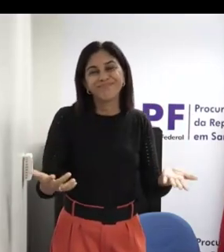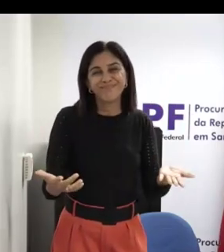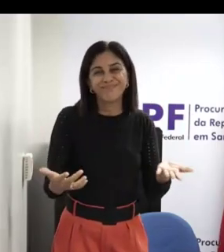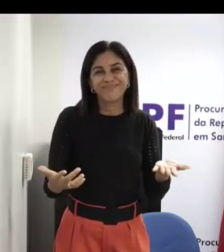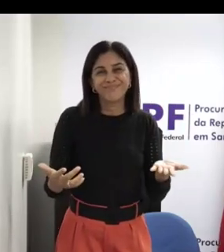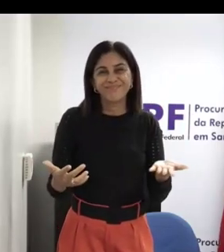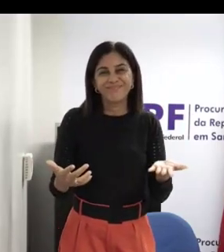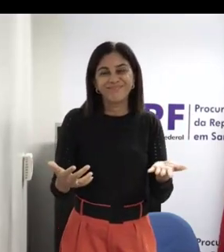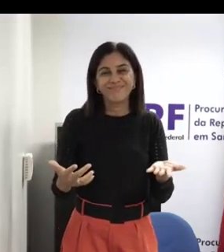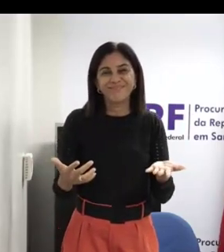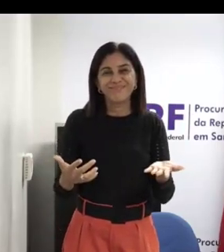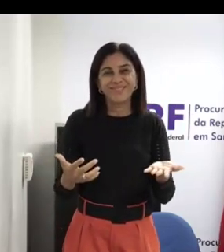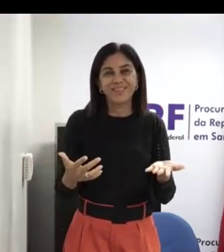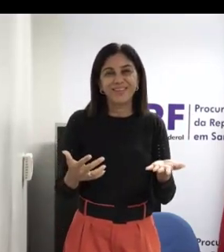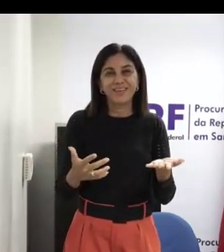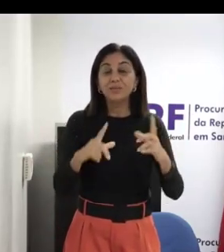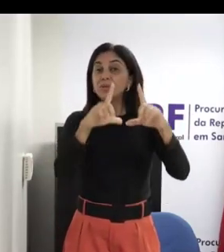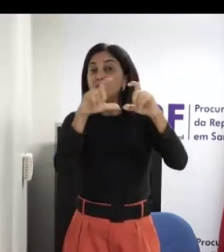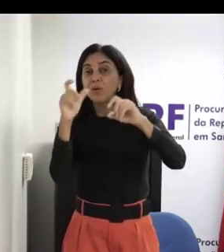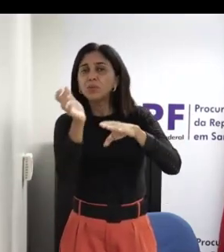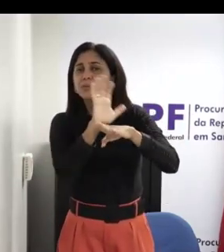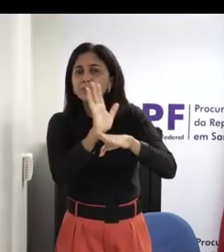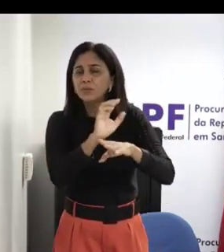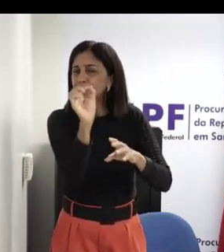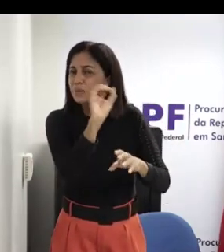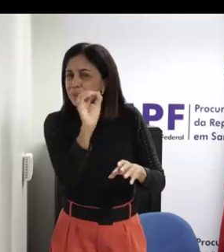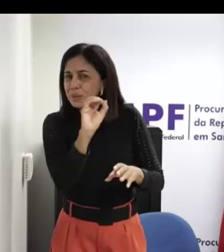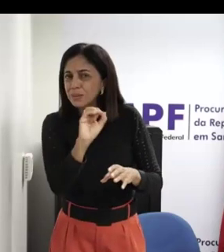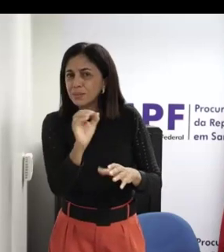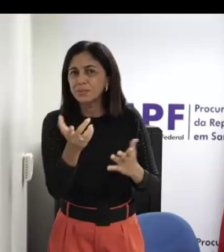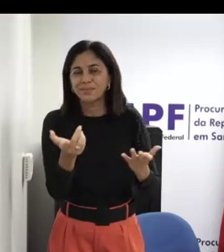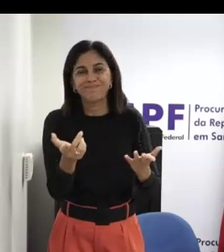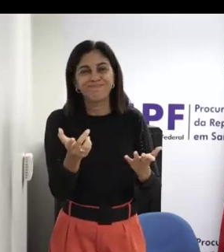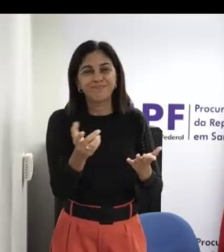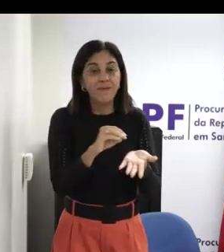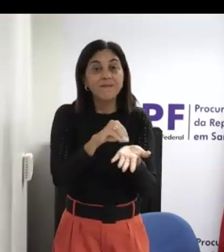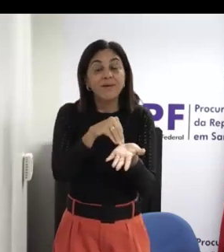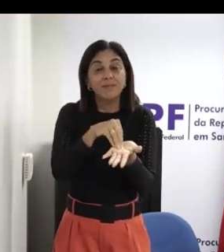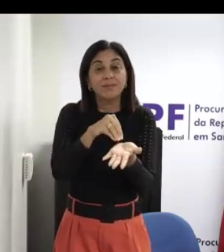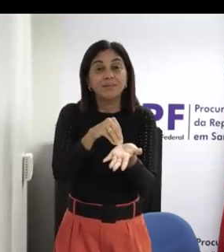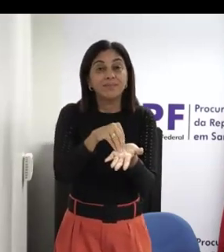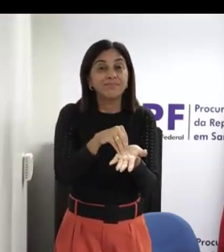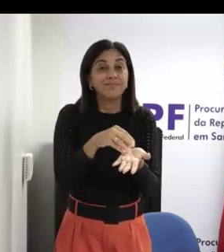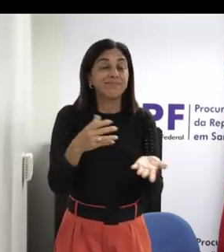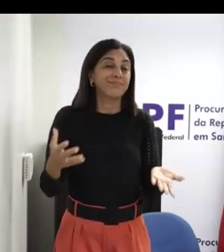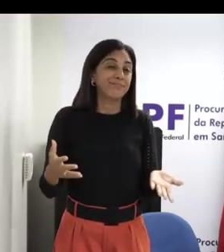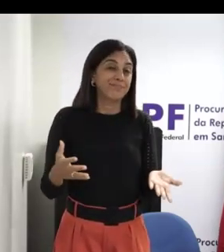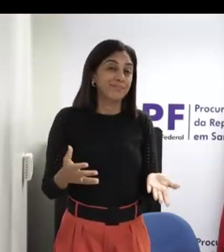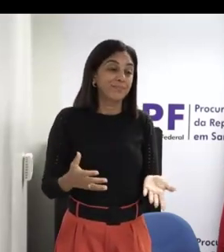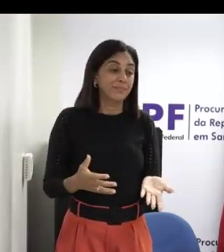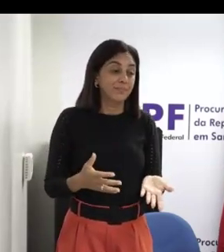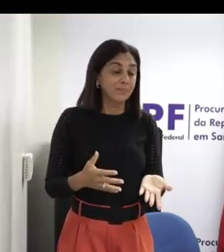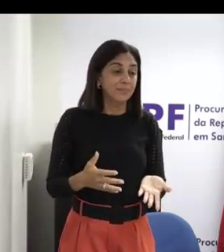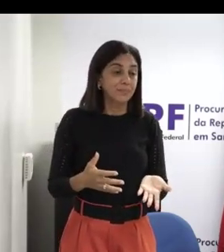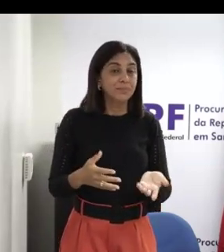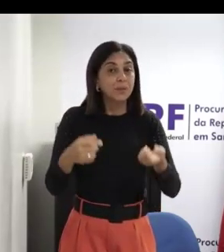da palavra de uma pessoa e não teve a adequ o adequado embasamento em outros elementos que a a a